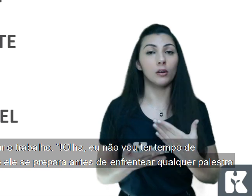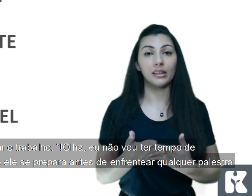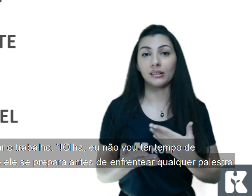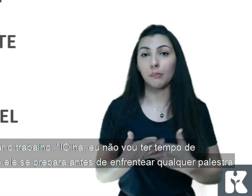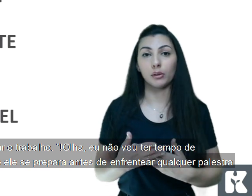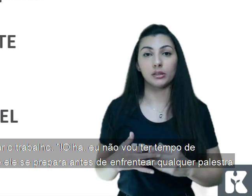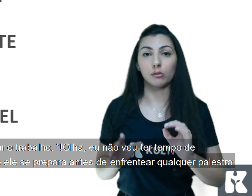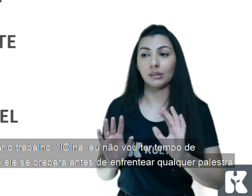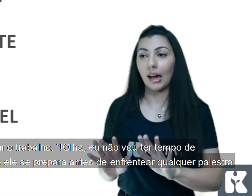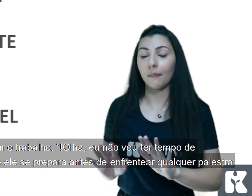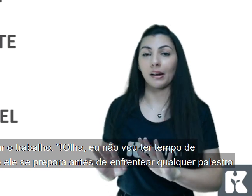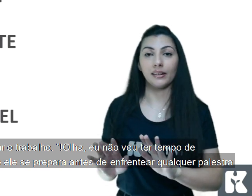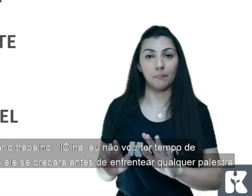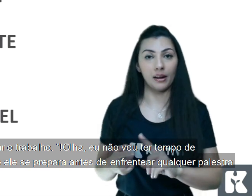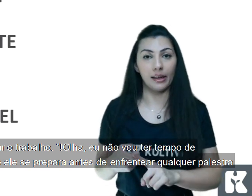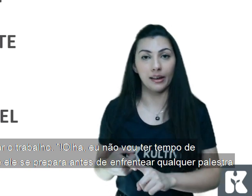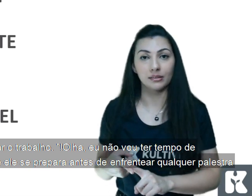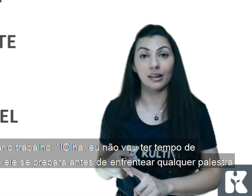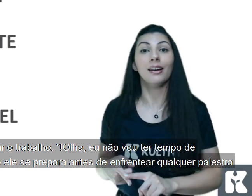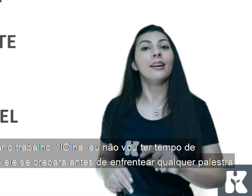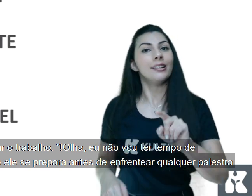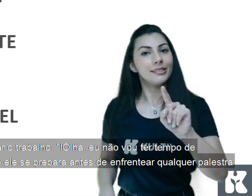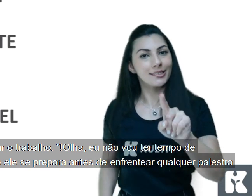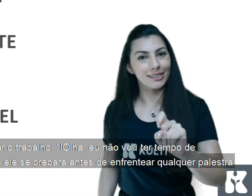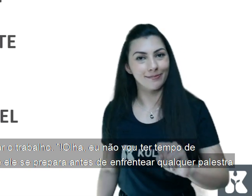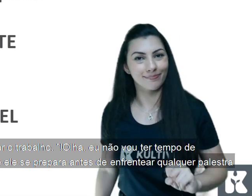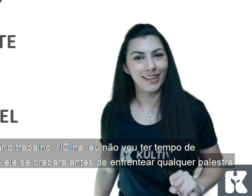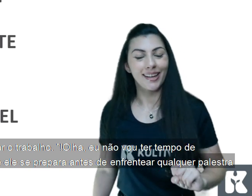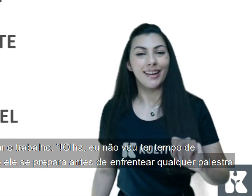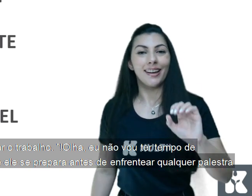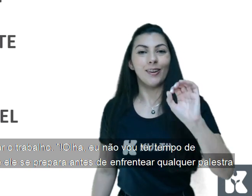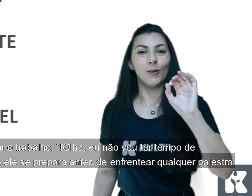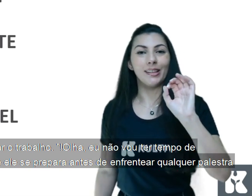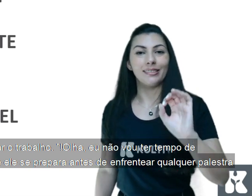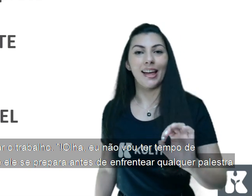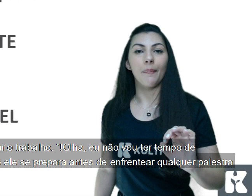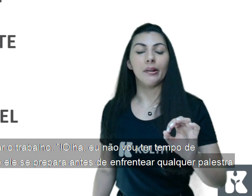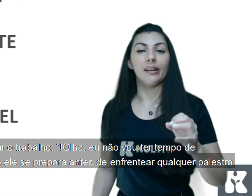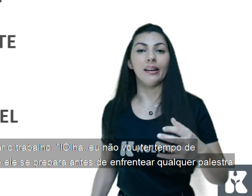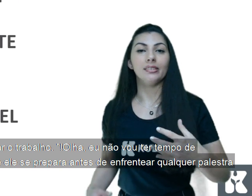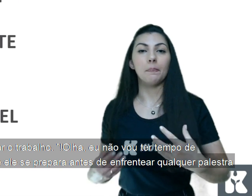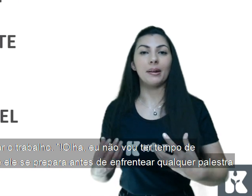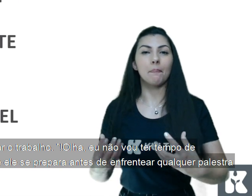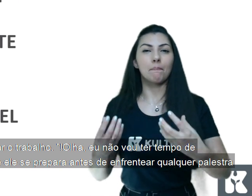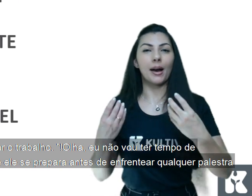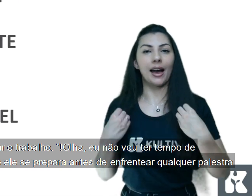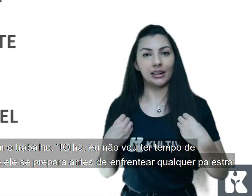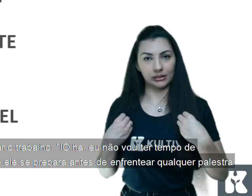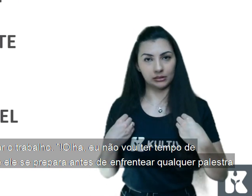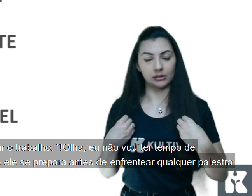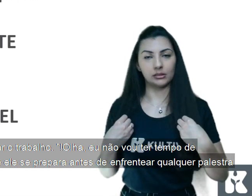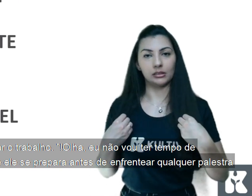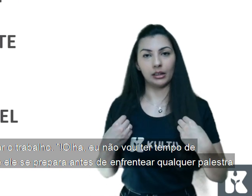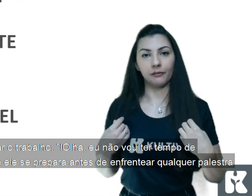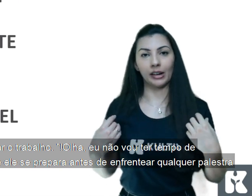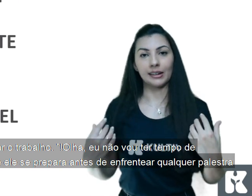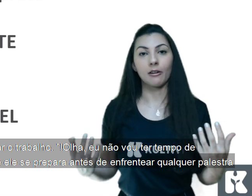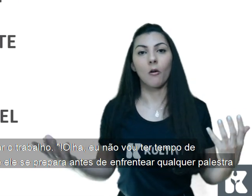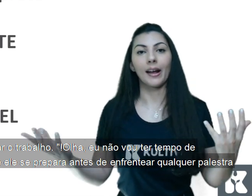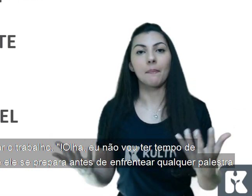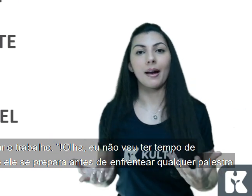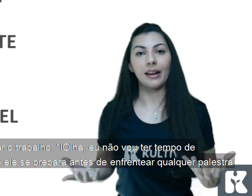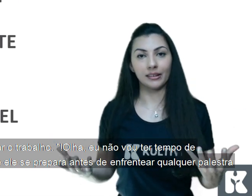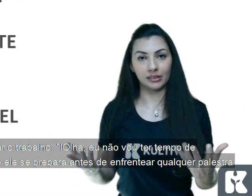eu não vou ter tempo de estudar para essa palestra. Sim, o intérprete, ele se prepara antes de